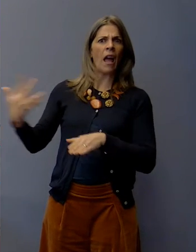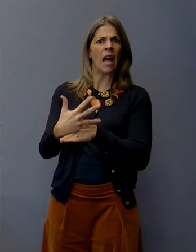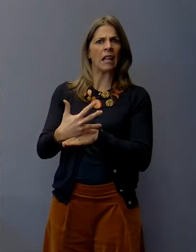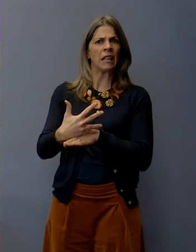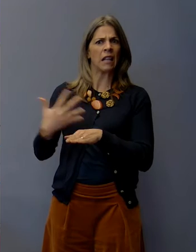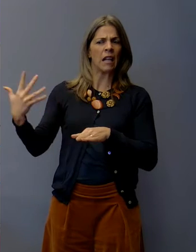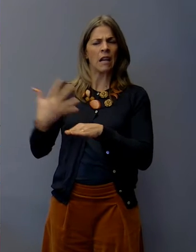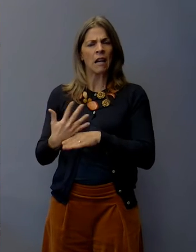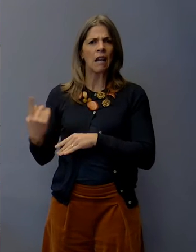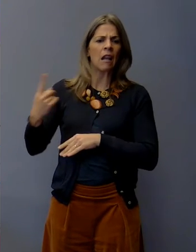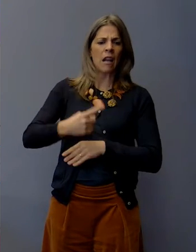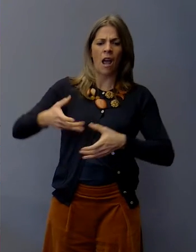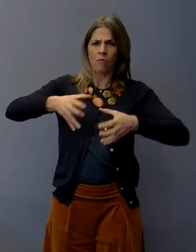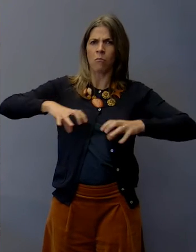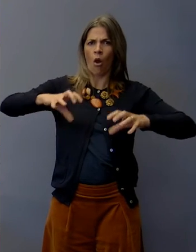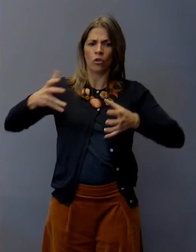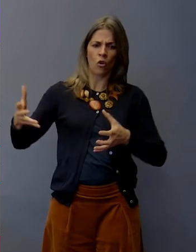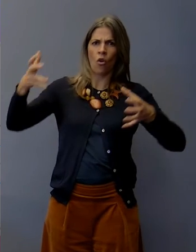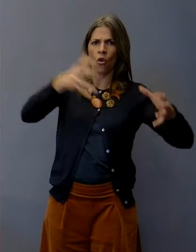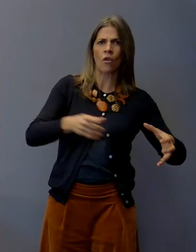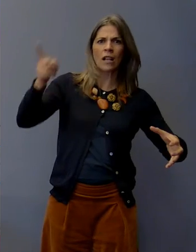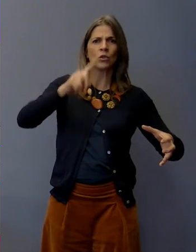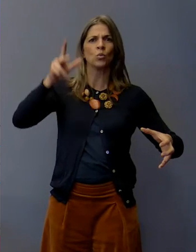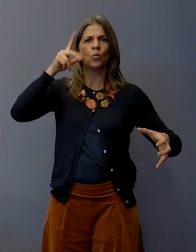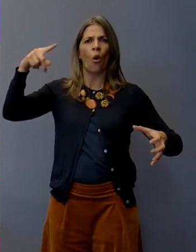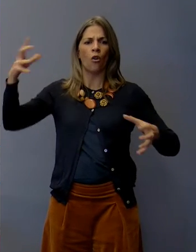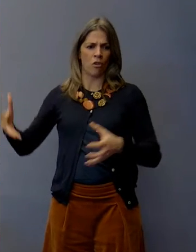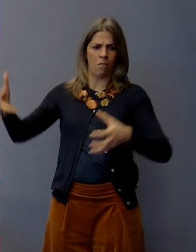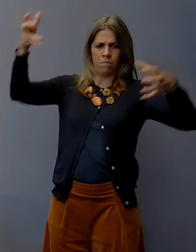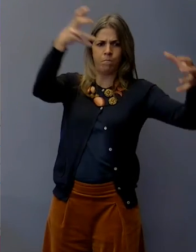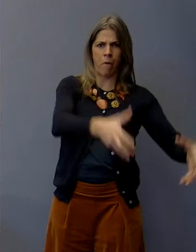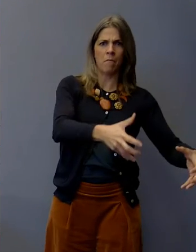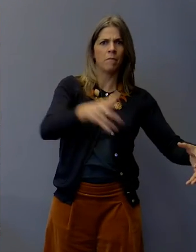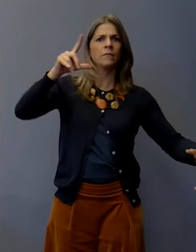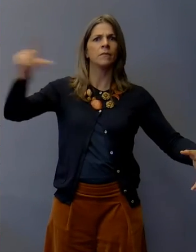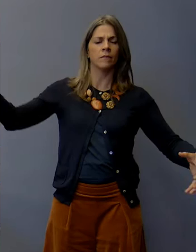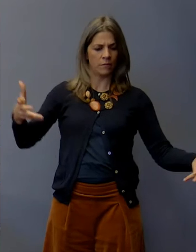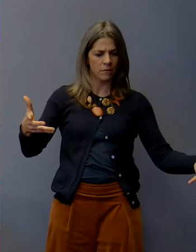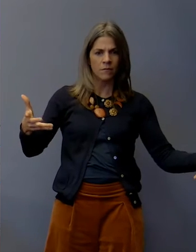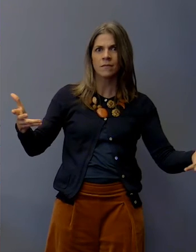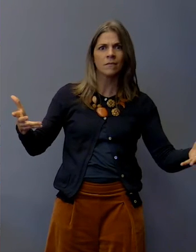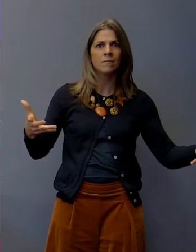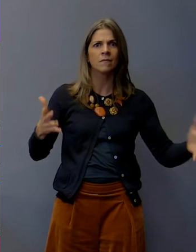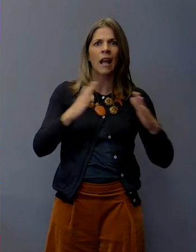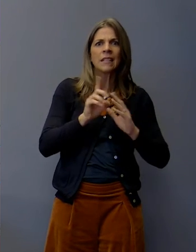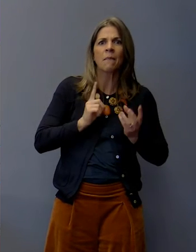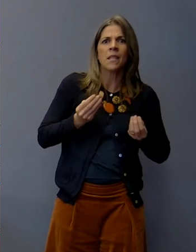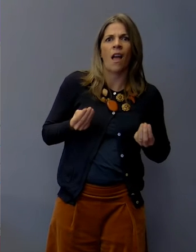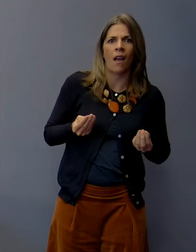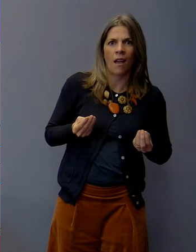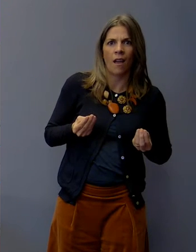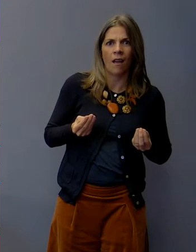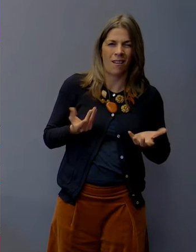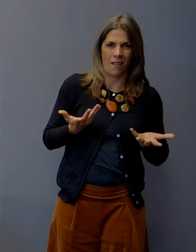è una roba inammissibile quindi anche noi vorremmo che questo manufatto venisse rimosso al più presto possibile